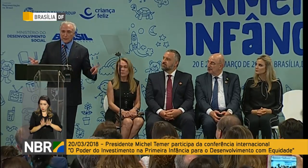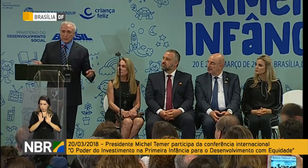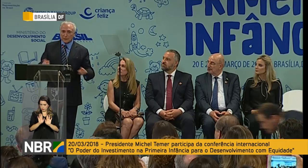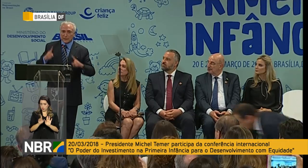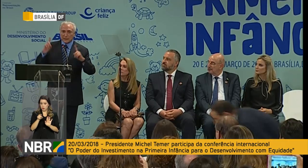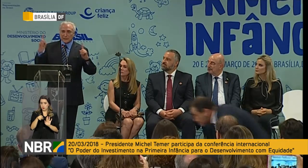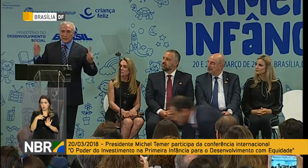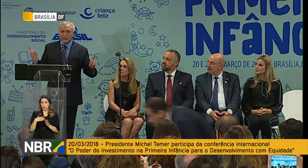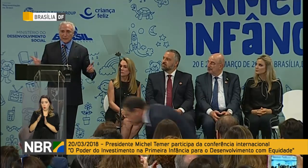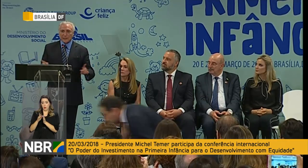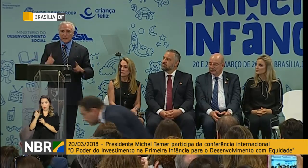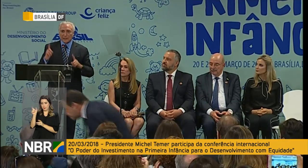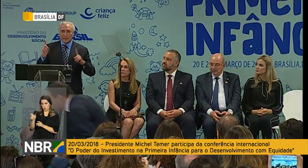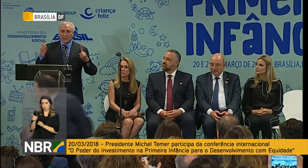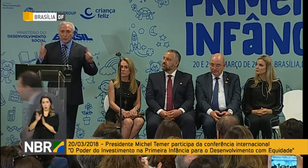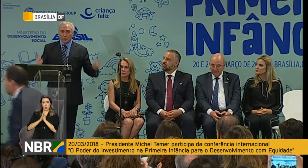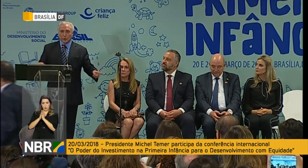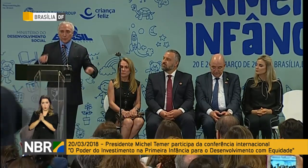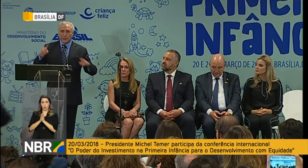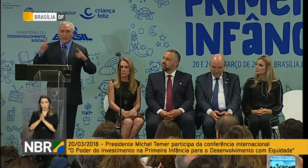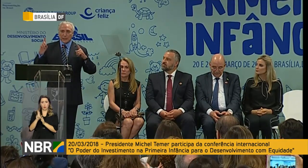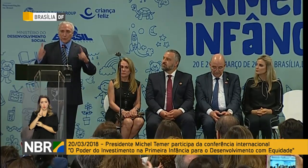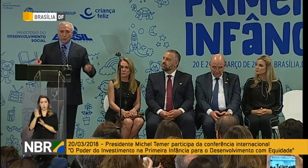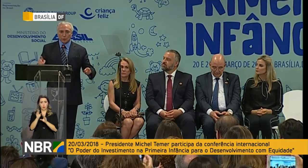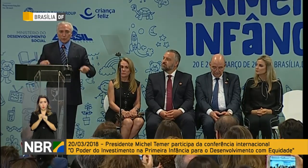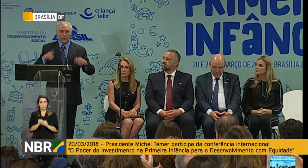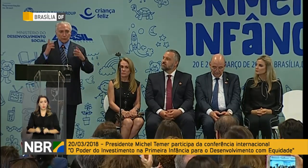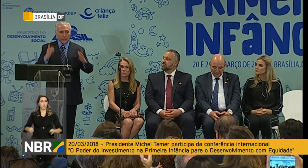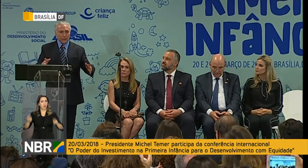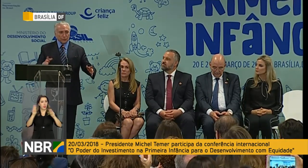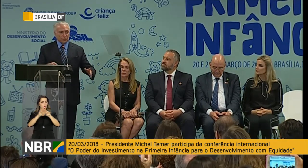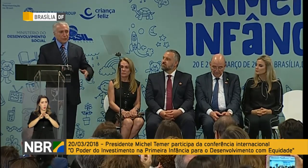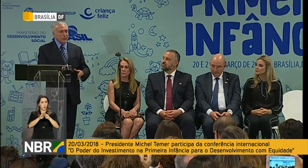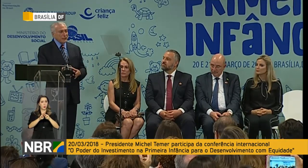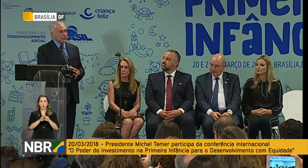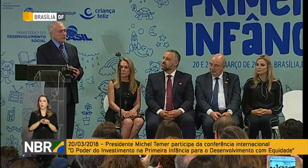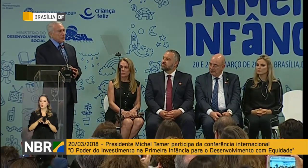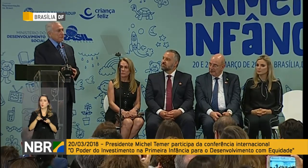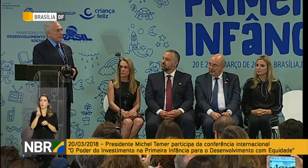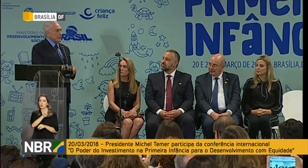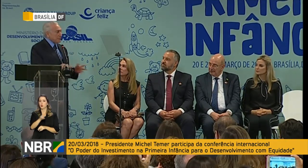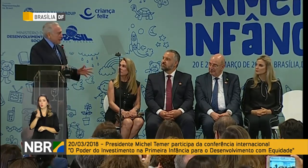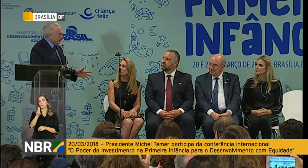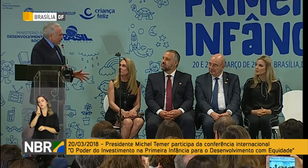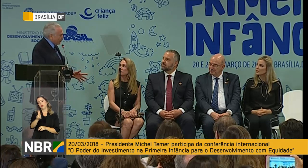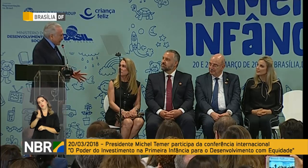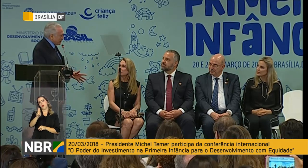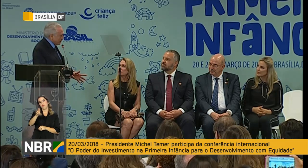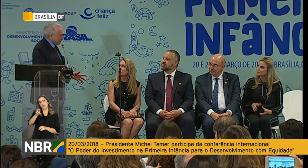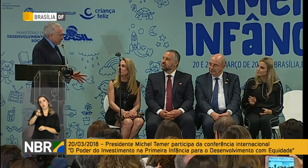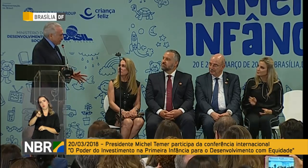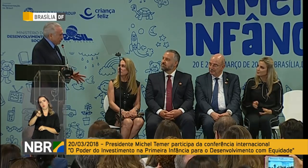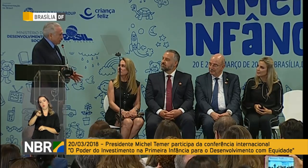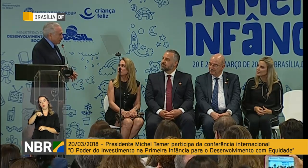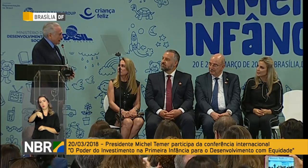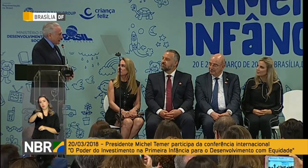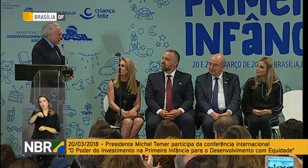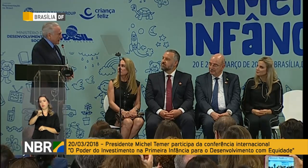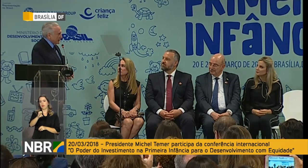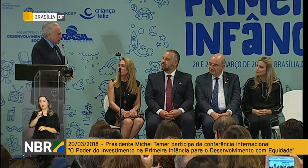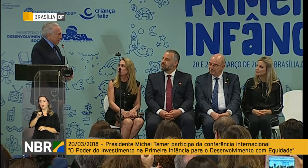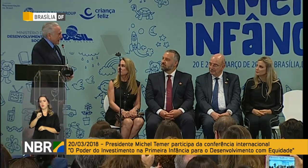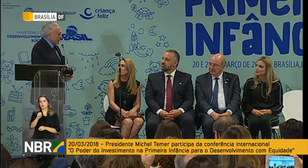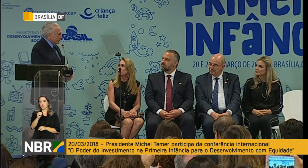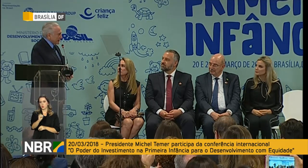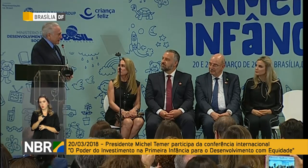vejam que aqui estão representantes da Colômbia, da ONU, da Unesco, enfim, e representantes do Brasil, todos